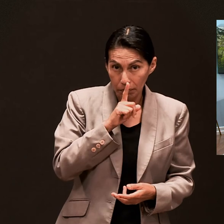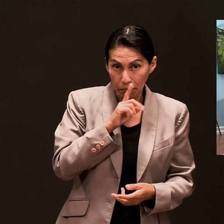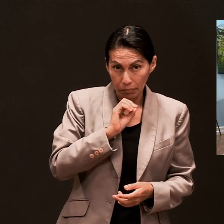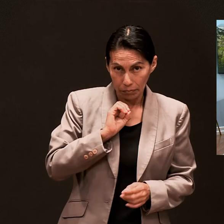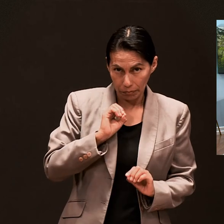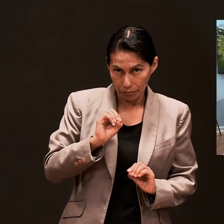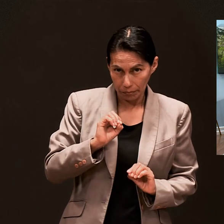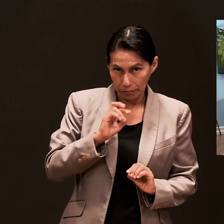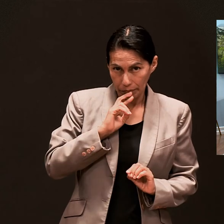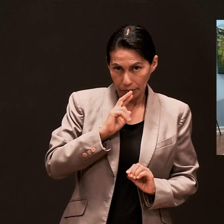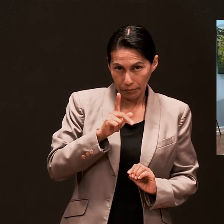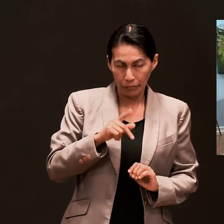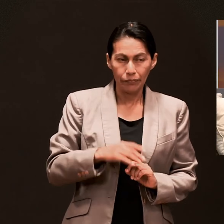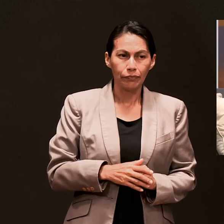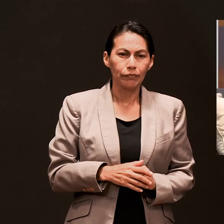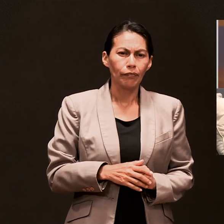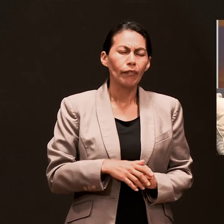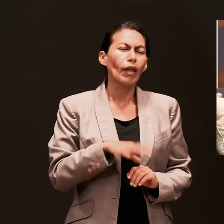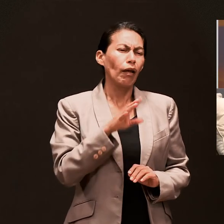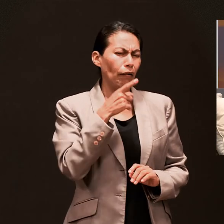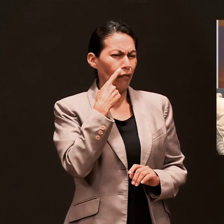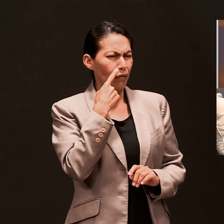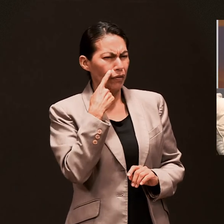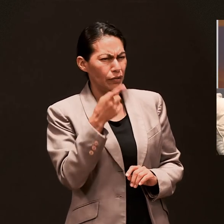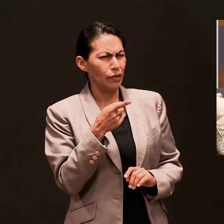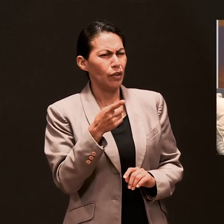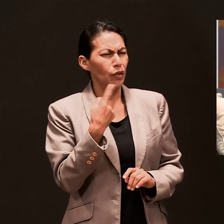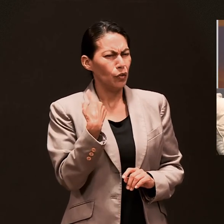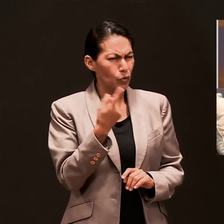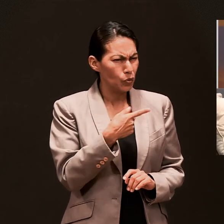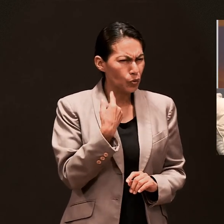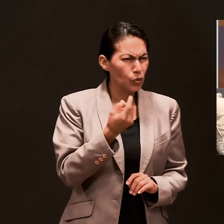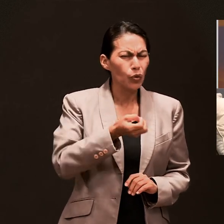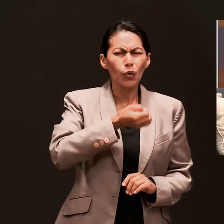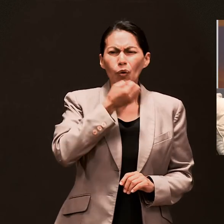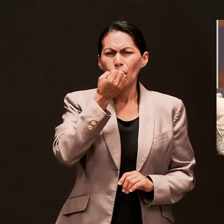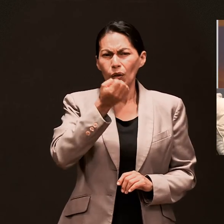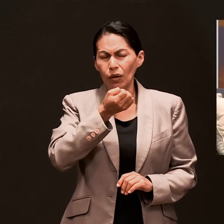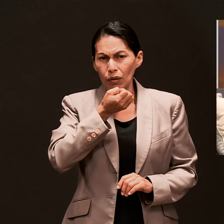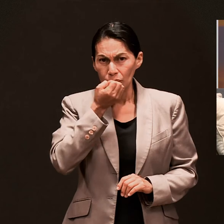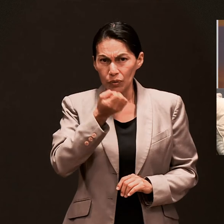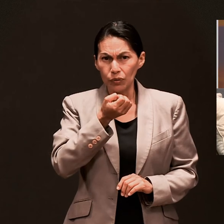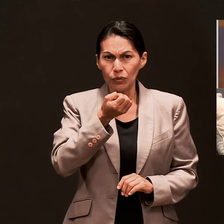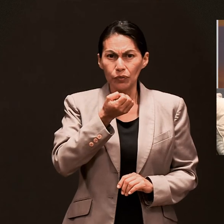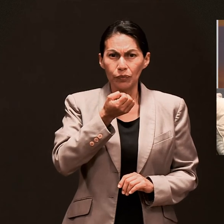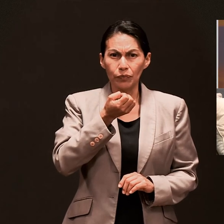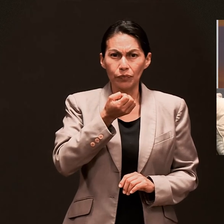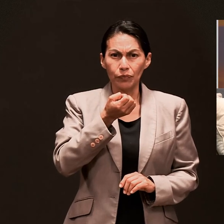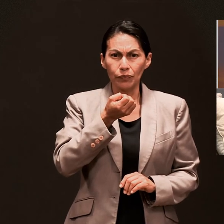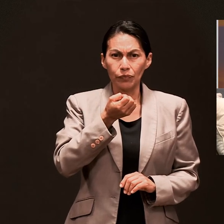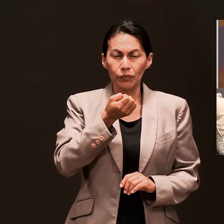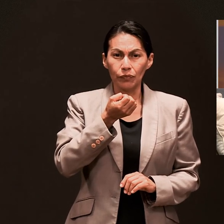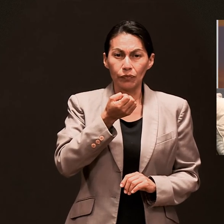Bueno obviamente a una persona cuando fíjese que curiosamente cuando oramos